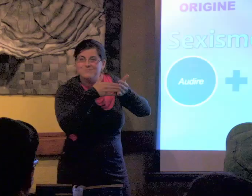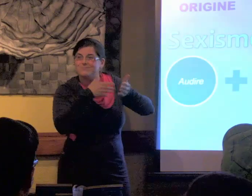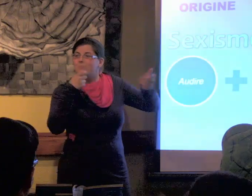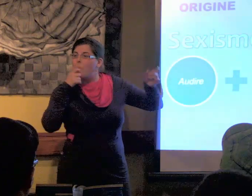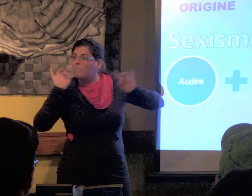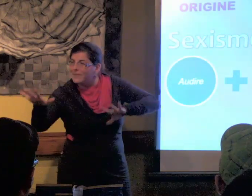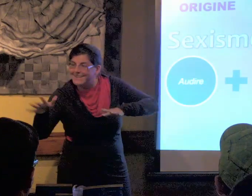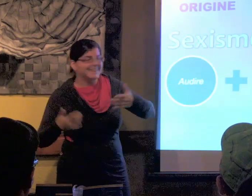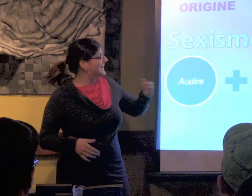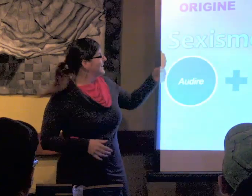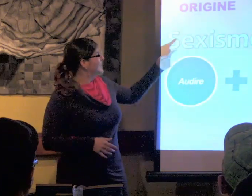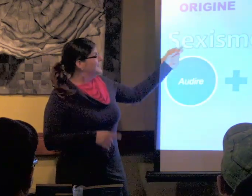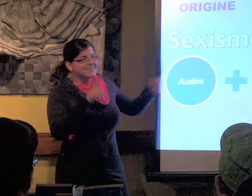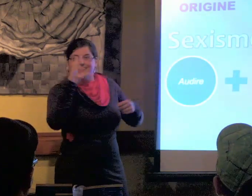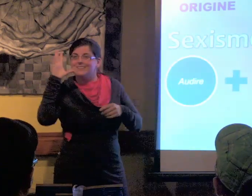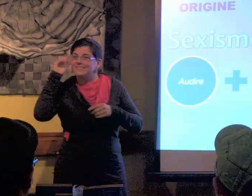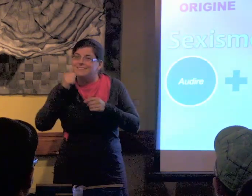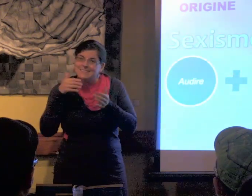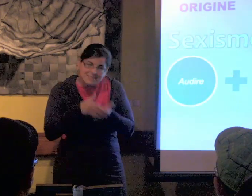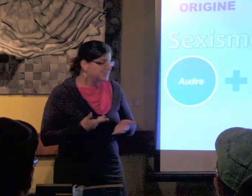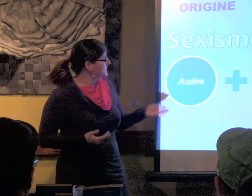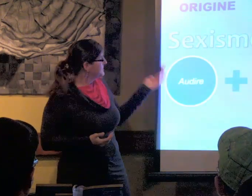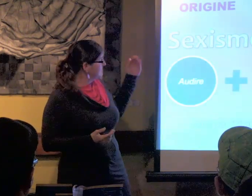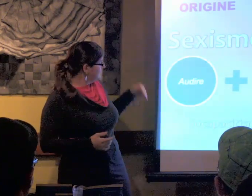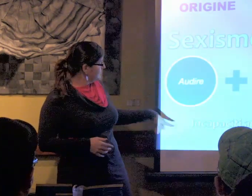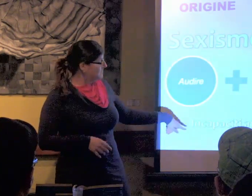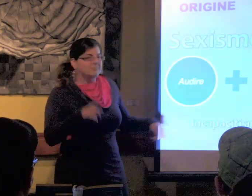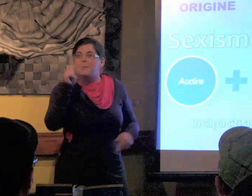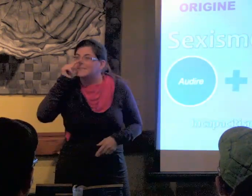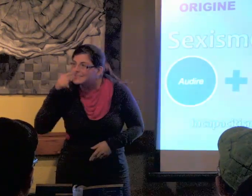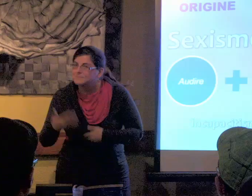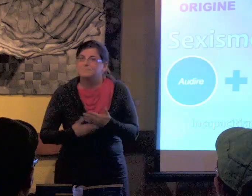peux continuer. Donc, comme le racisme, le sexisme, l'homophobie,